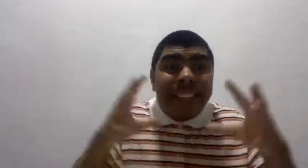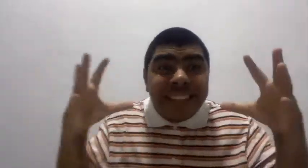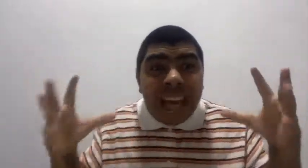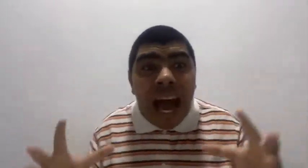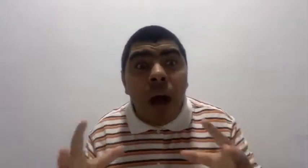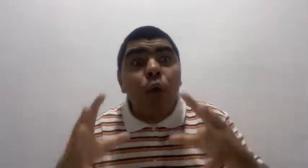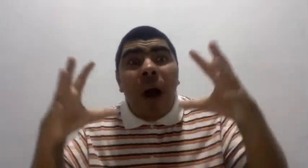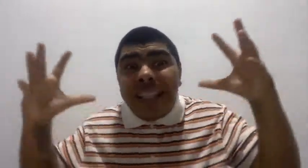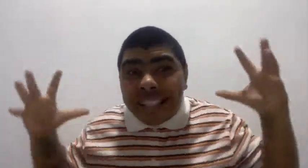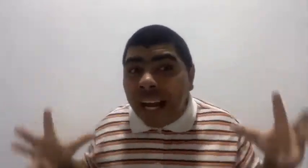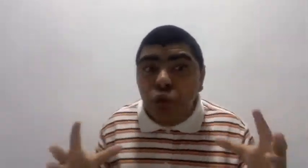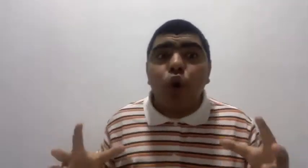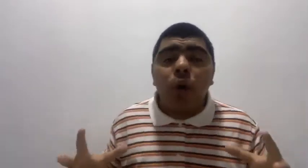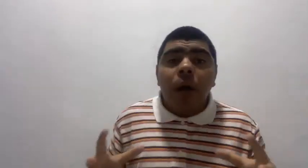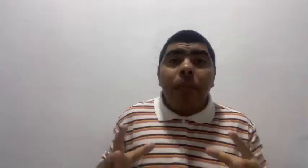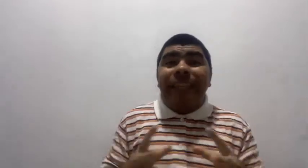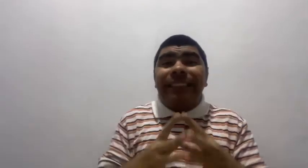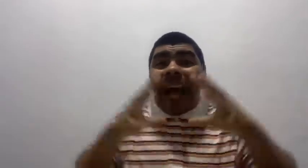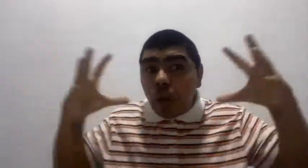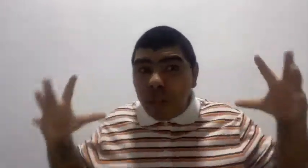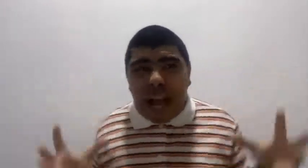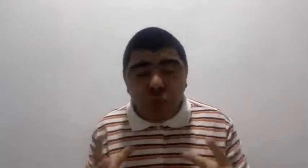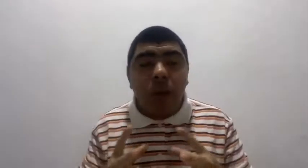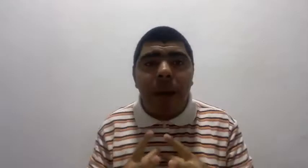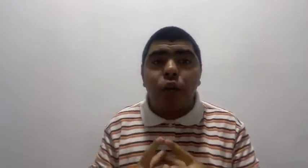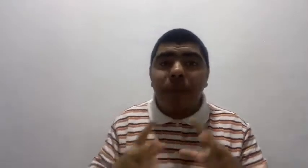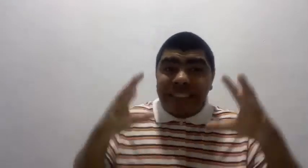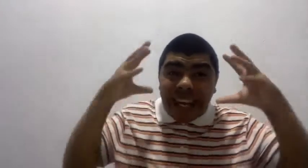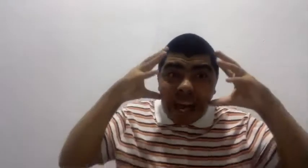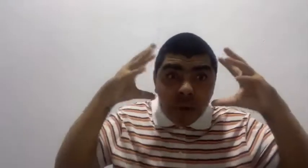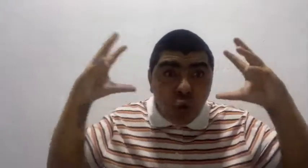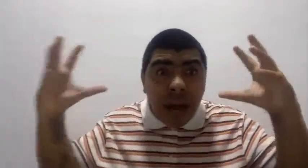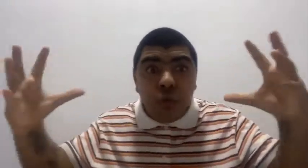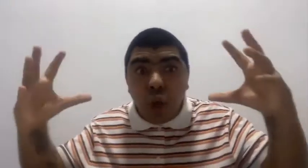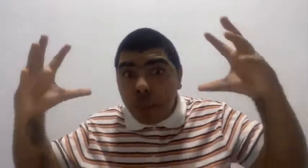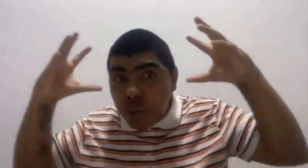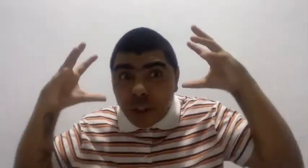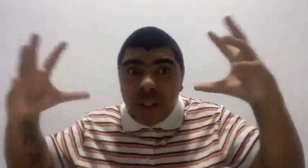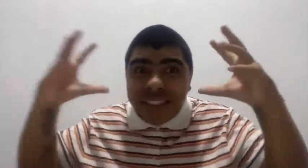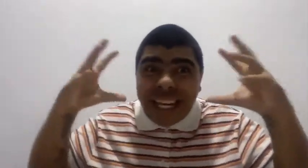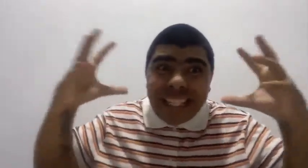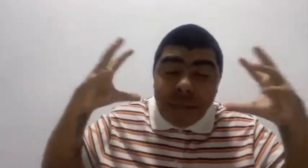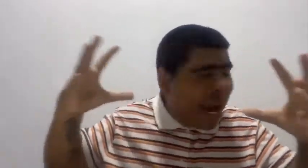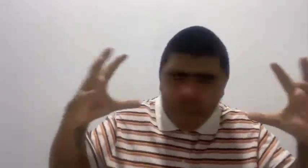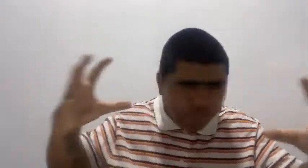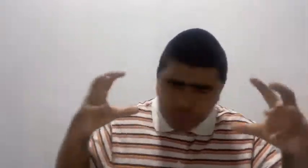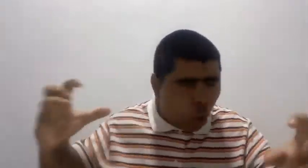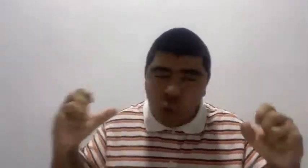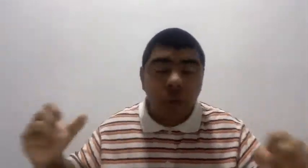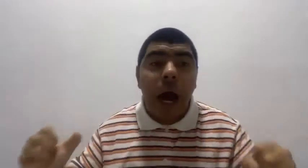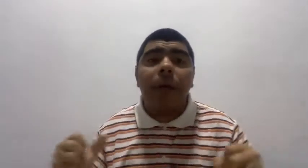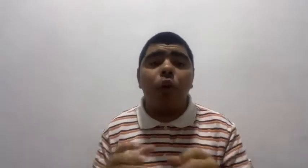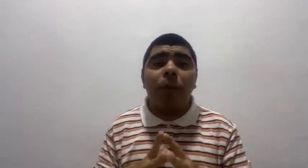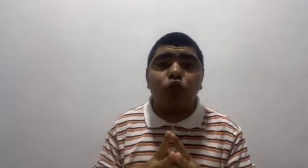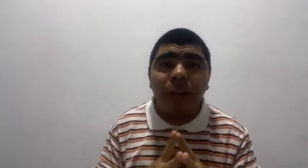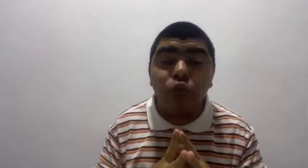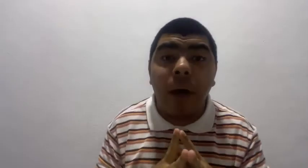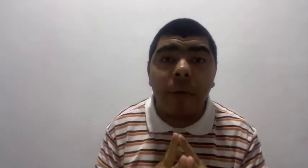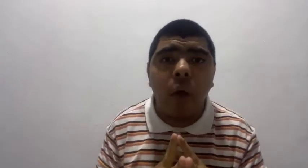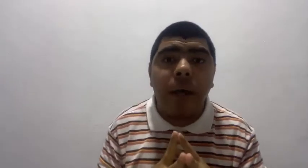está guardando, me está cuidando, hermano, me está ayudando por medio del discernimiento. Ay, Dios mío, siento a Dios,